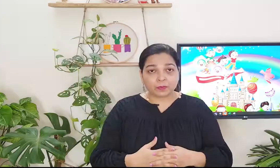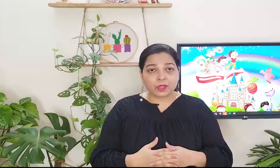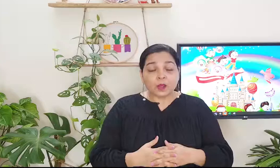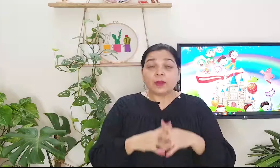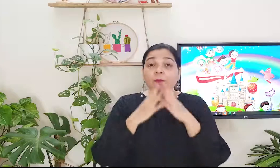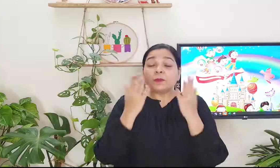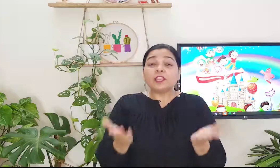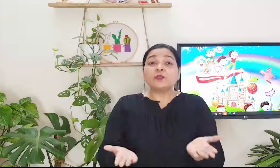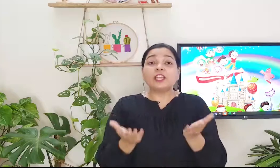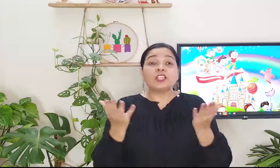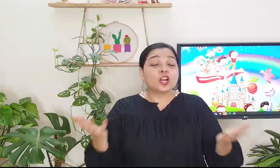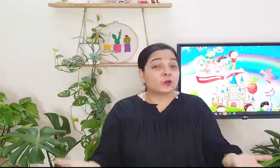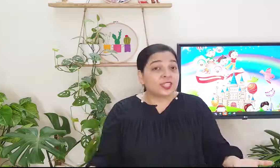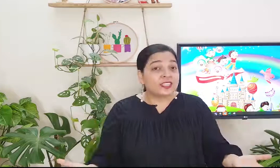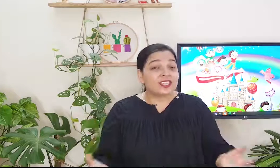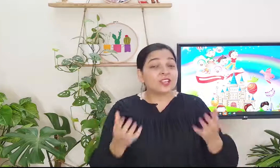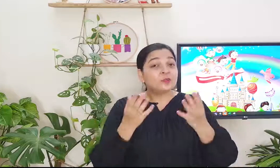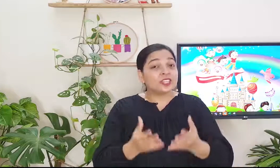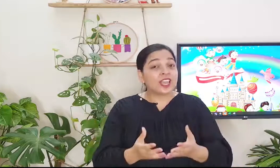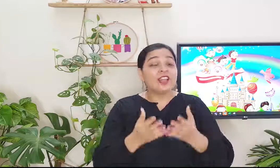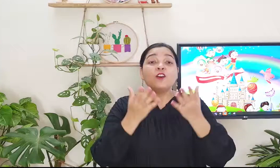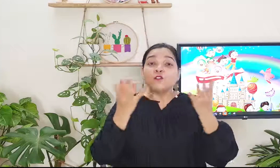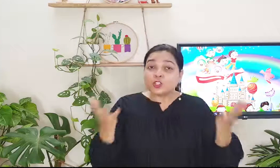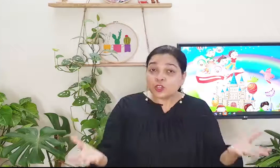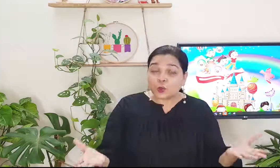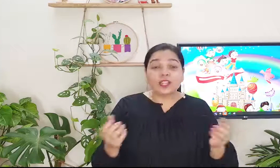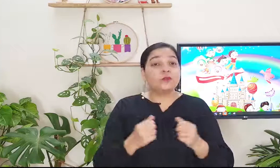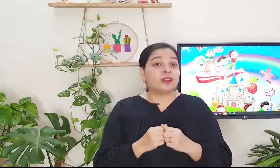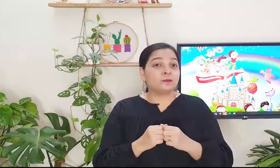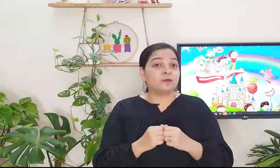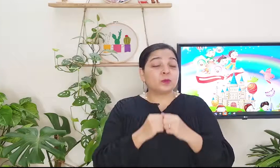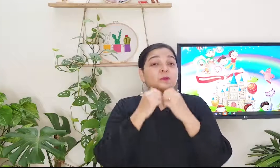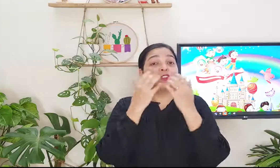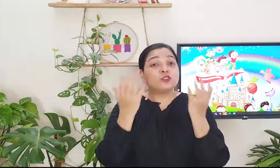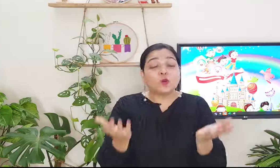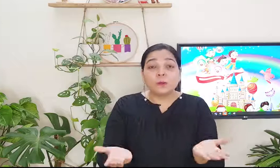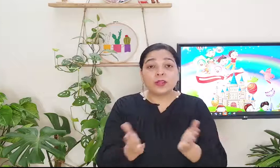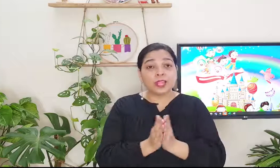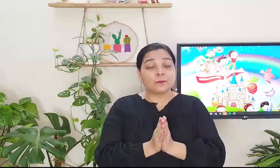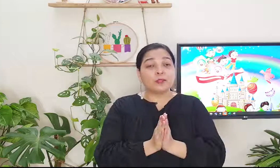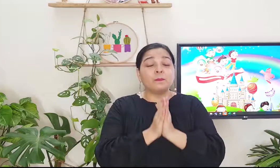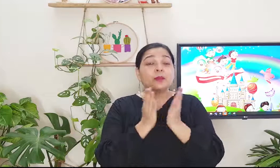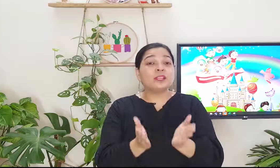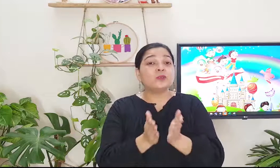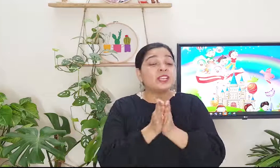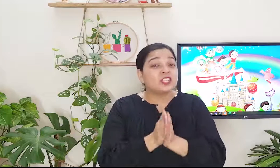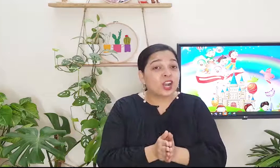না, কিন্তু আমরা ঈশ্বরের ইচ্ছাকে জানতে পারি তার বাক্যের দ্বারা, যখন আমরা বাক্যকে পড়ি ঈশ্বরের